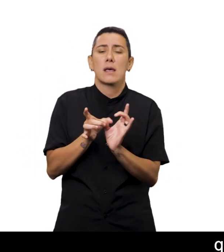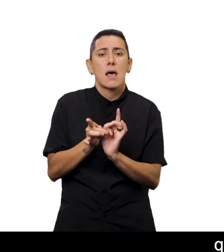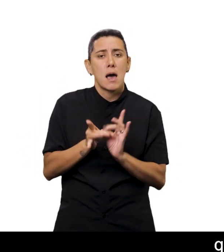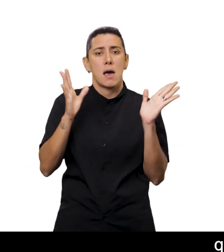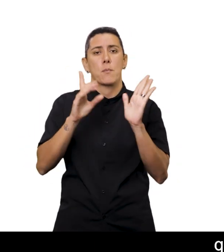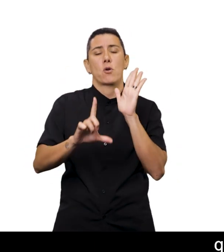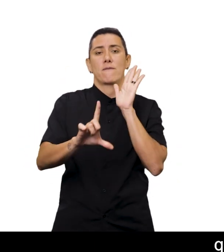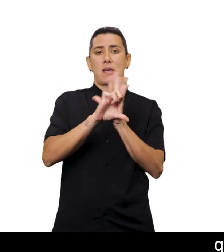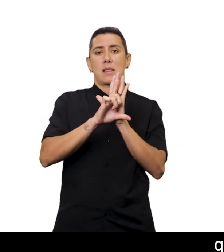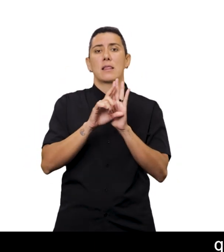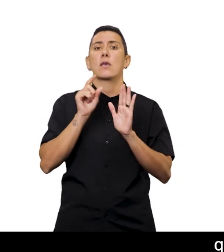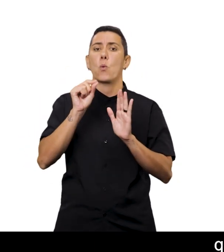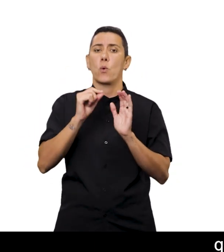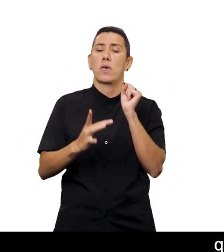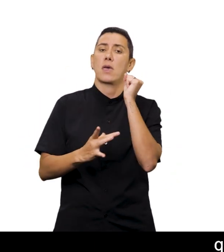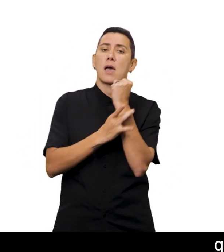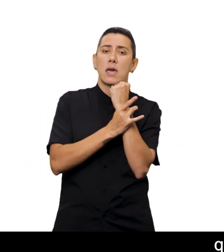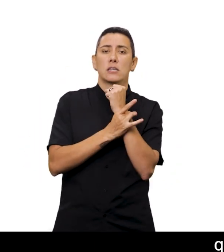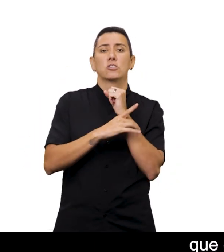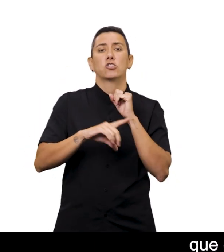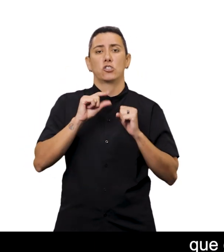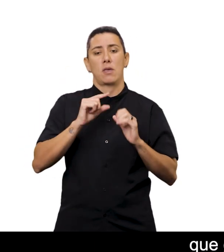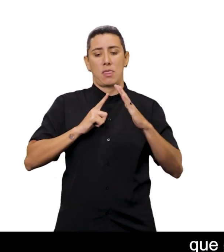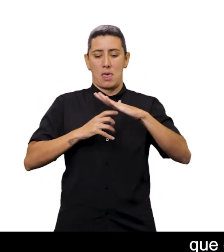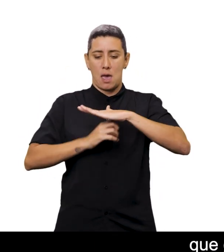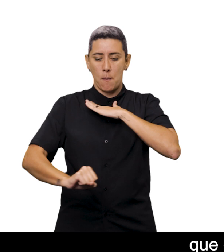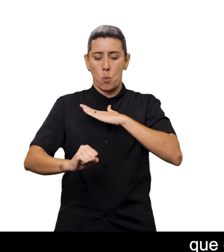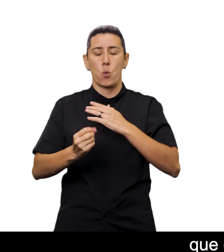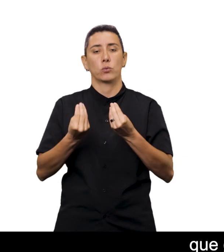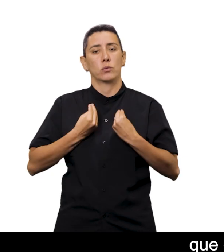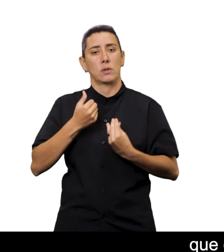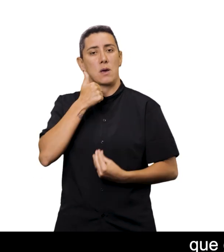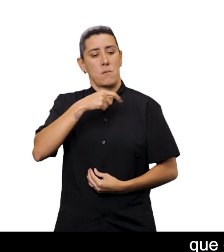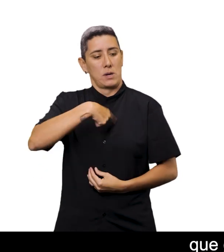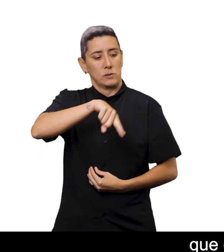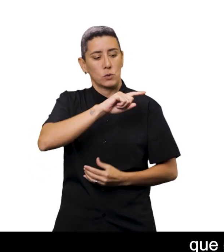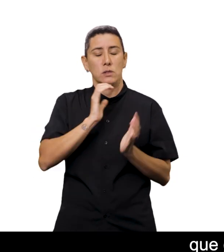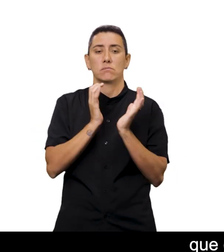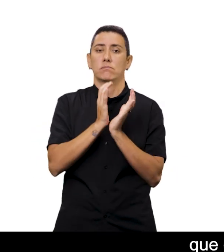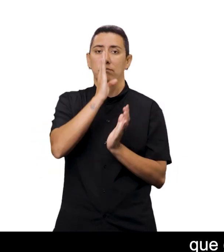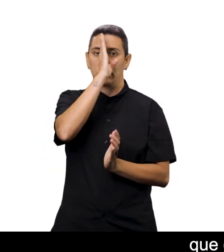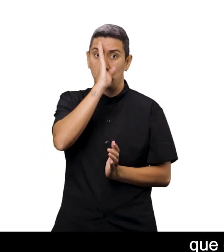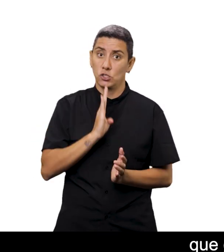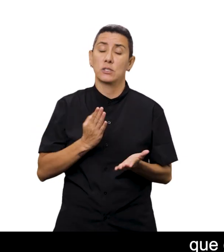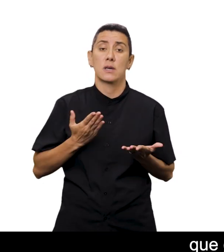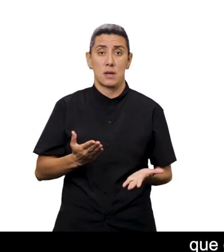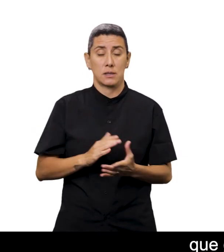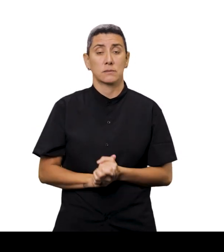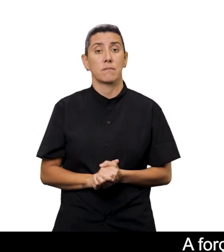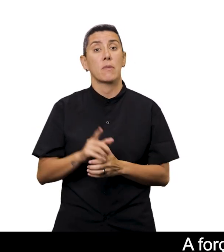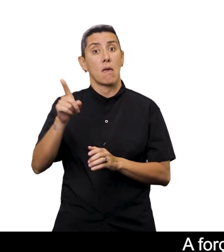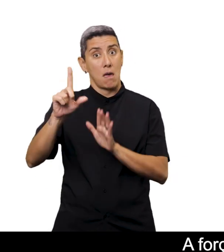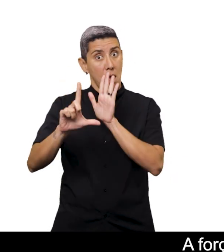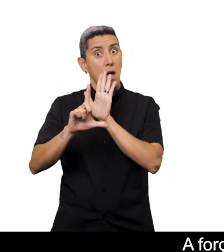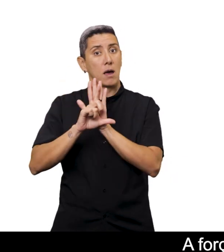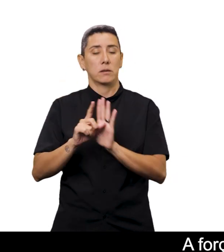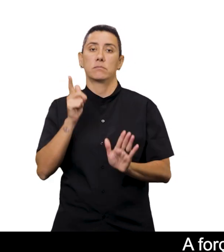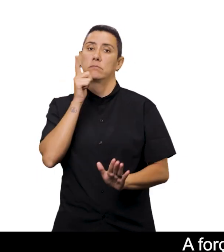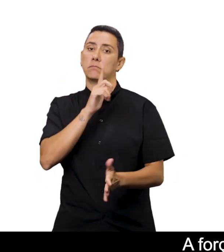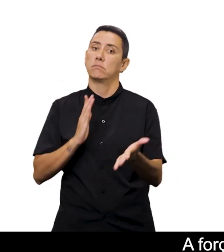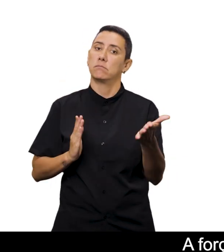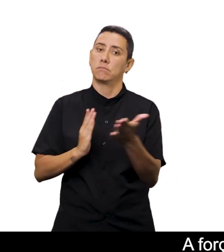Estado argentino aprovasse a lei que garantisse o aborto legal, seguro e gratuito. A força